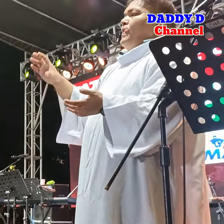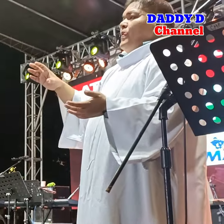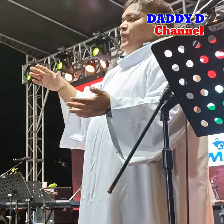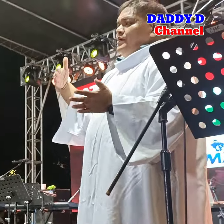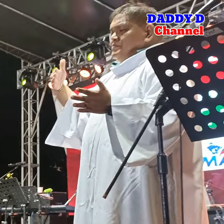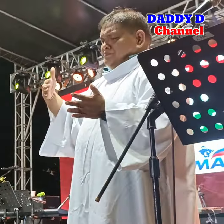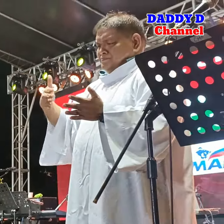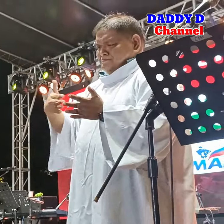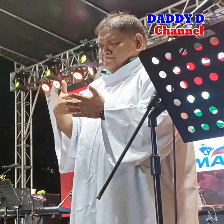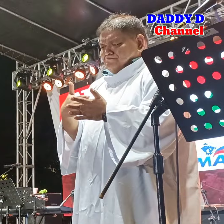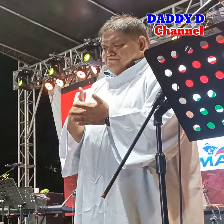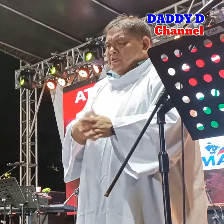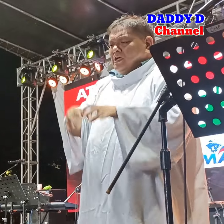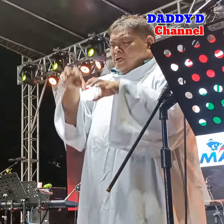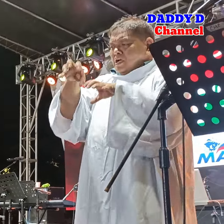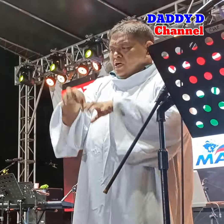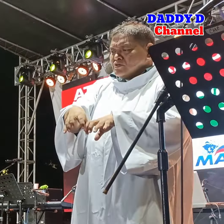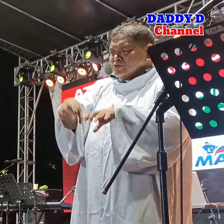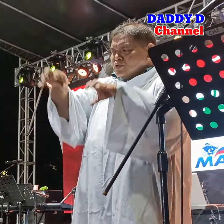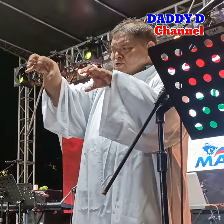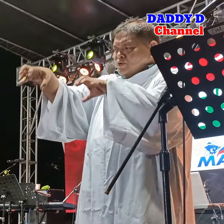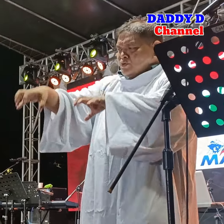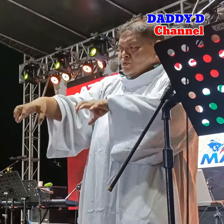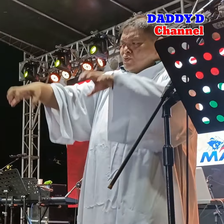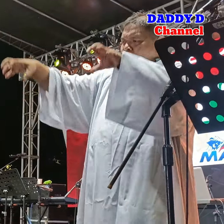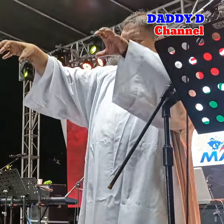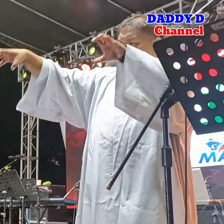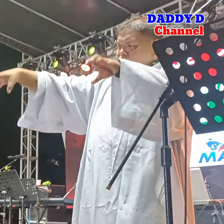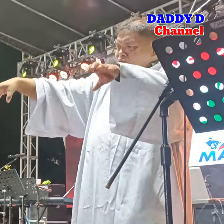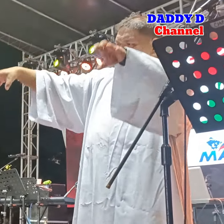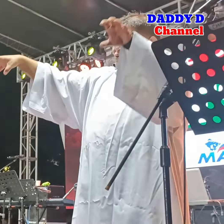100,000 housing units.